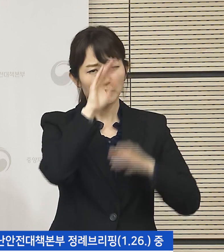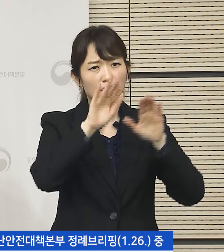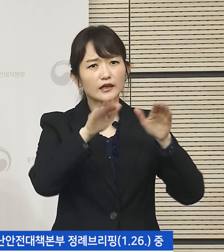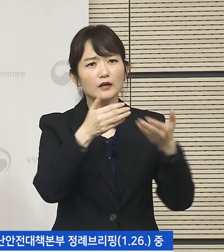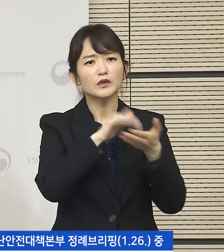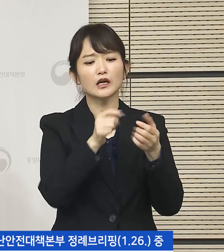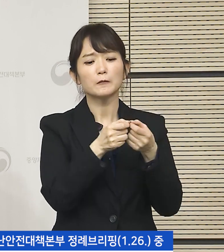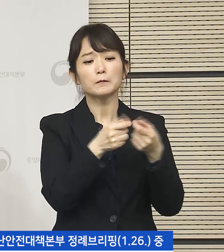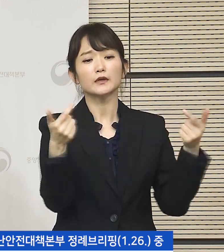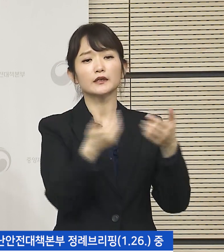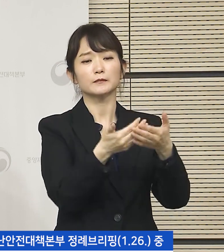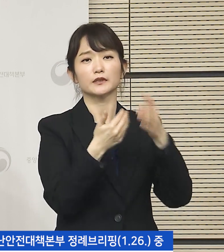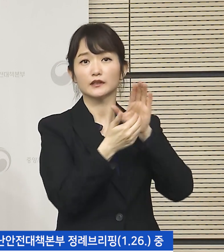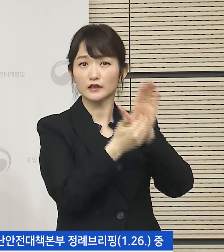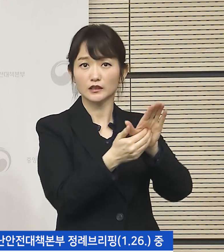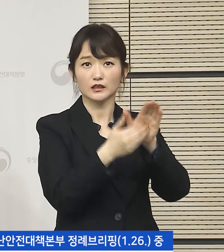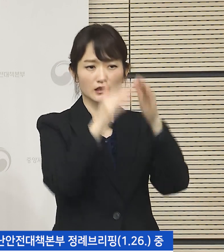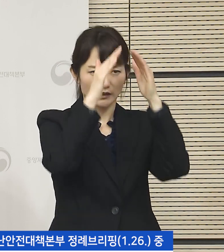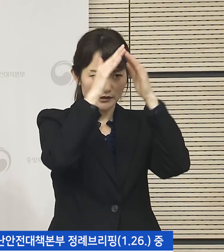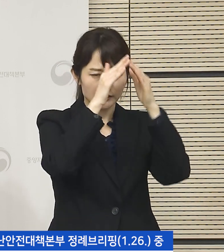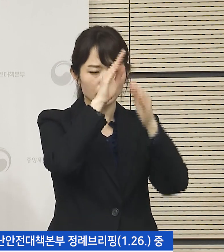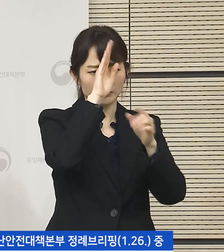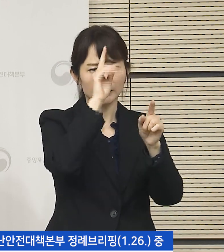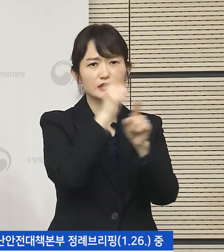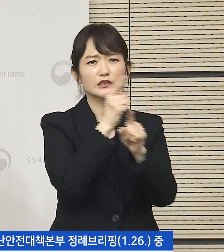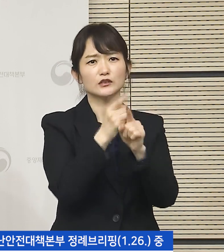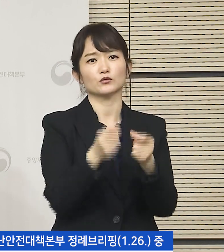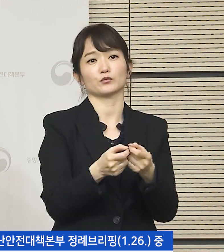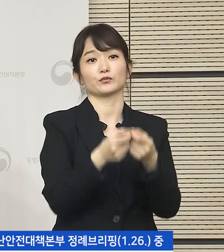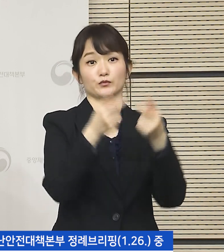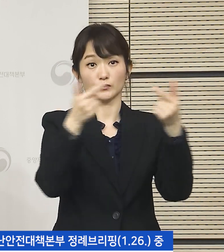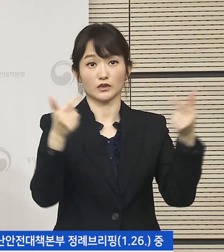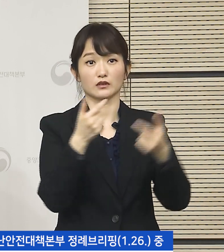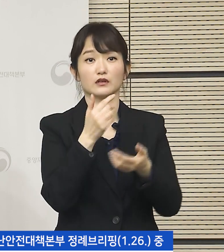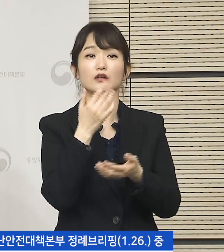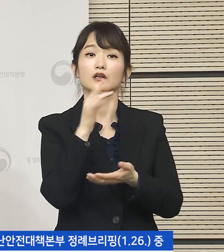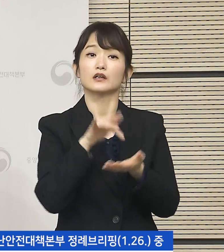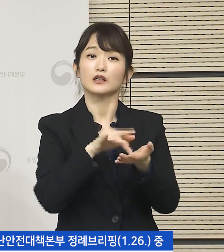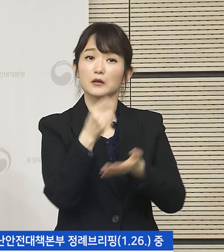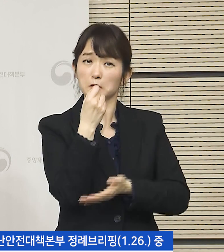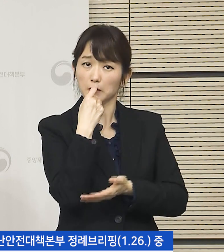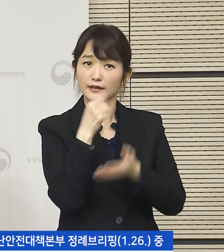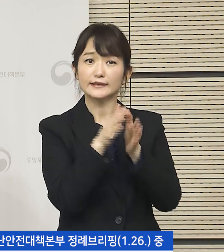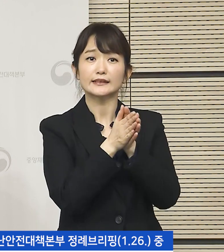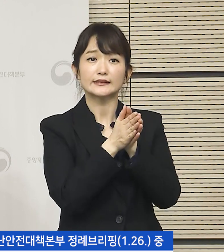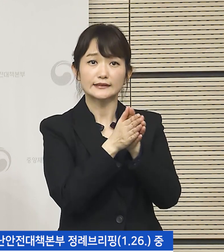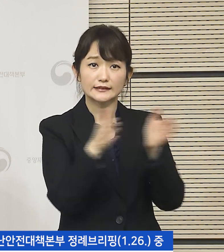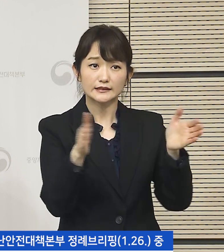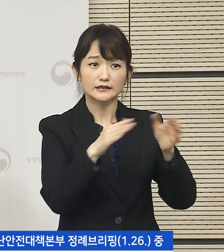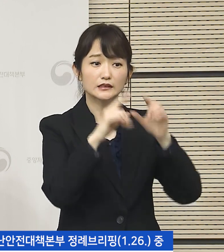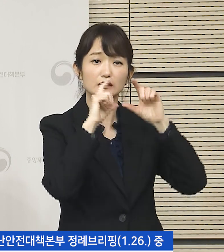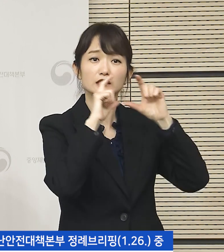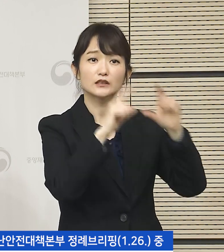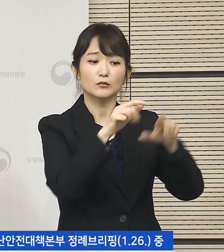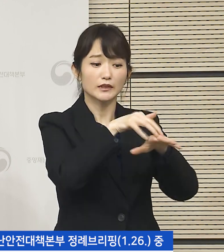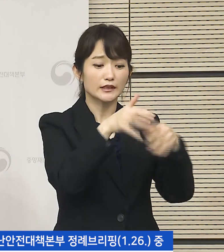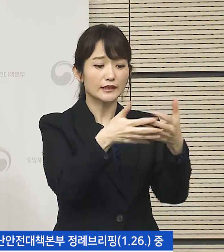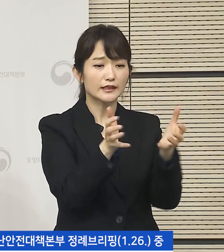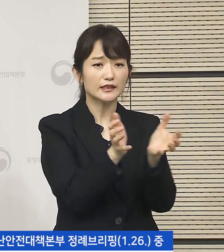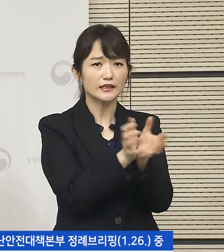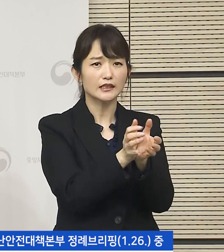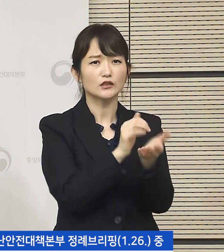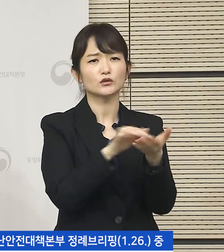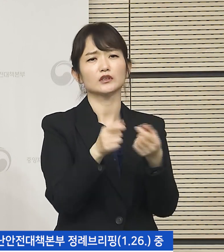무증상, 경증 환자의 급증에 대비하여 재택치료를 확대하고 있고 먹는 치료제를 도입하여 처방